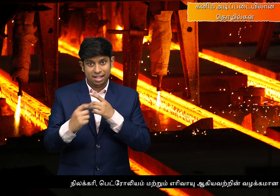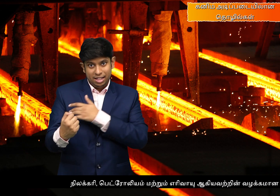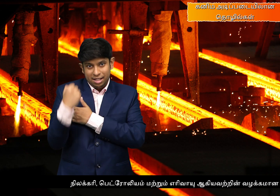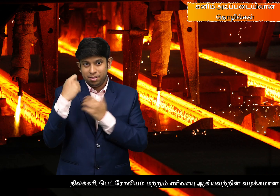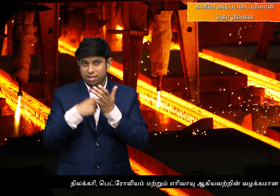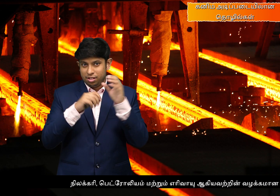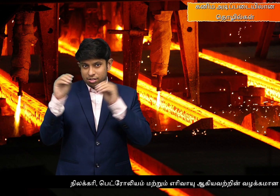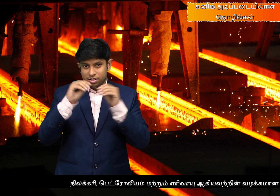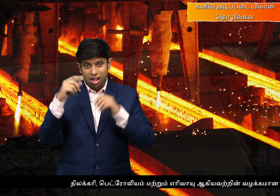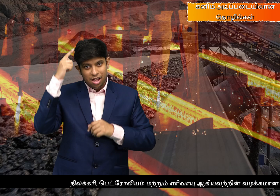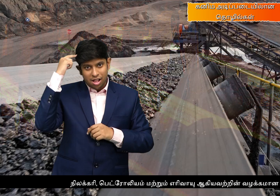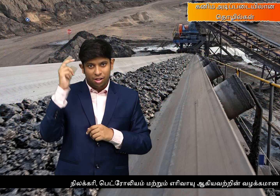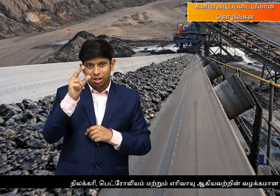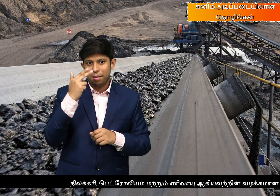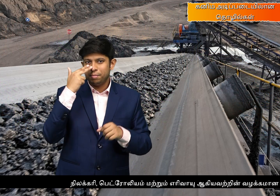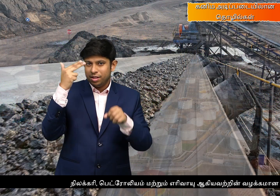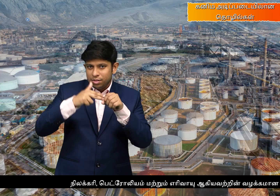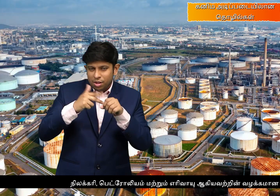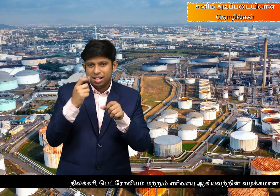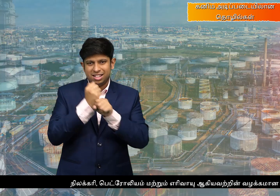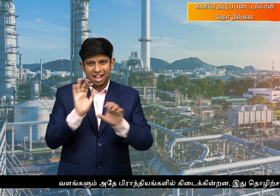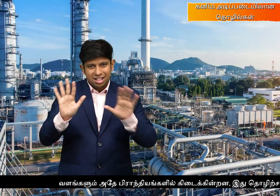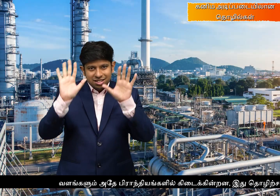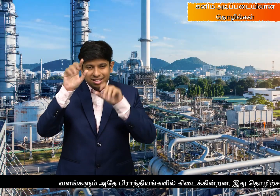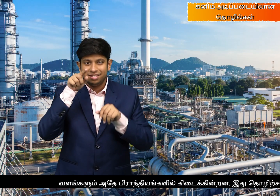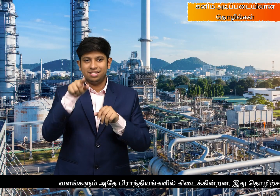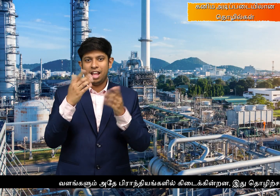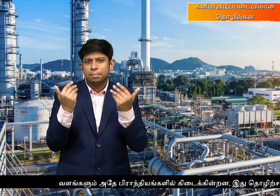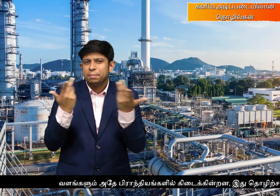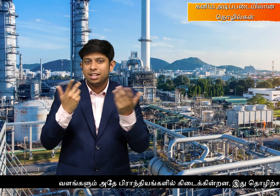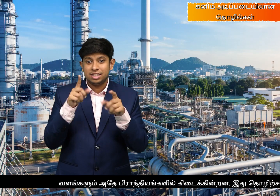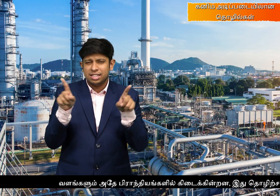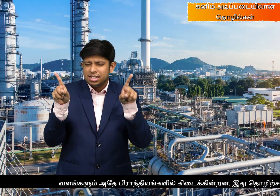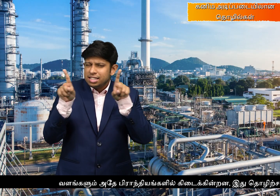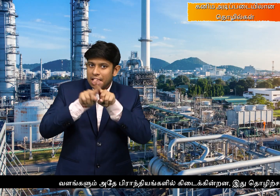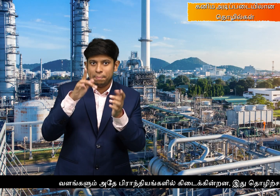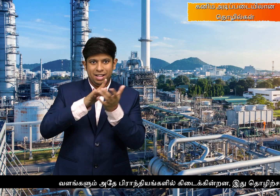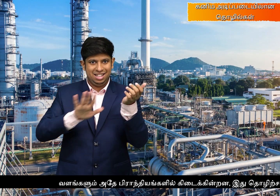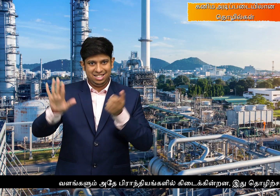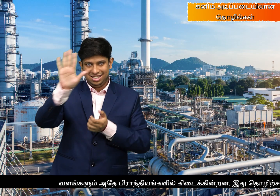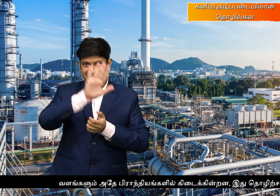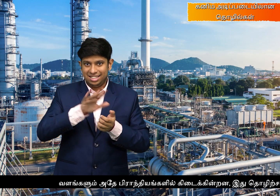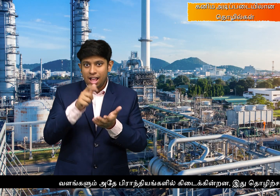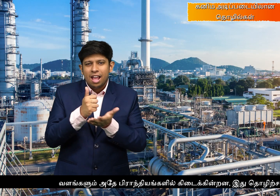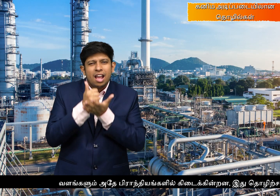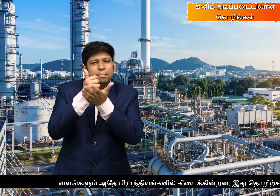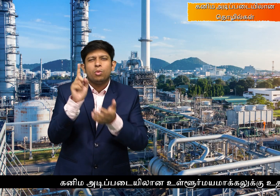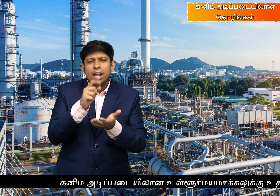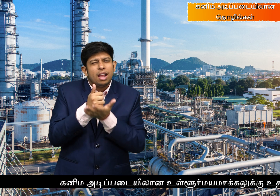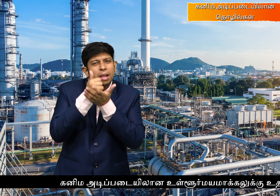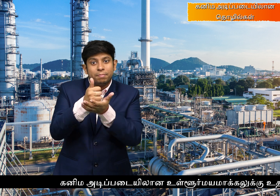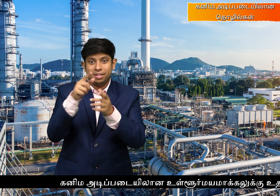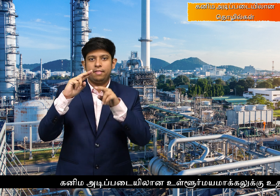நிலக்கரி, பெட்ரோலியம் மற்றும் எரிவாயு ஆகியவற்றின் வழக்கமான ஆற்றல் வளங்களும் அதே பிராந்தியங்களில்